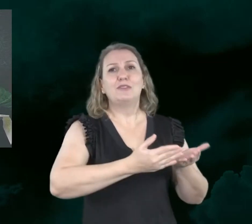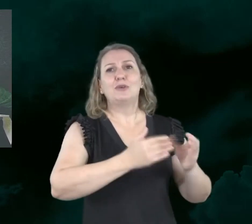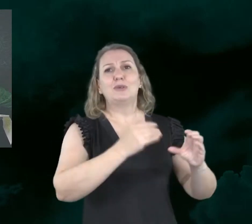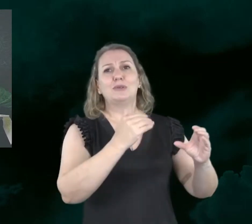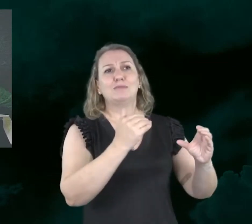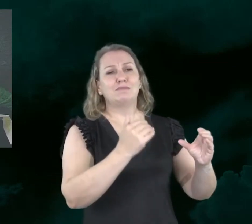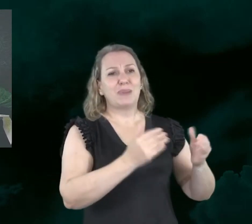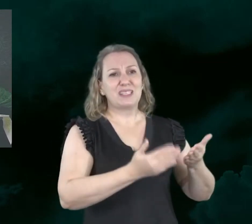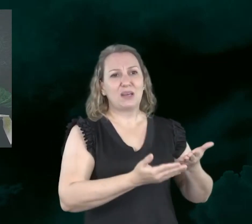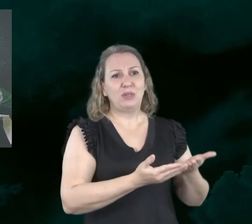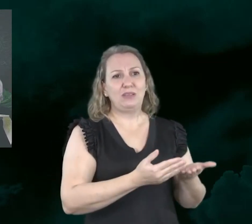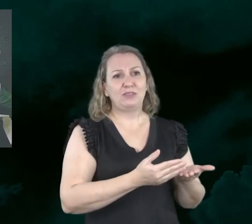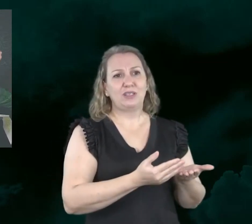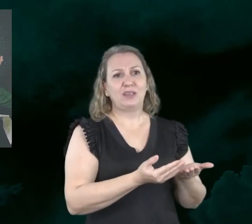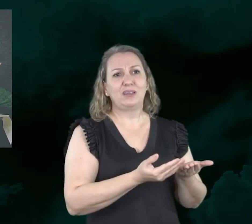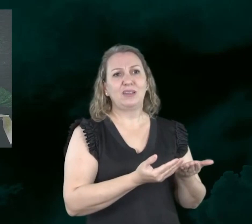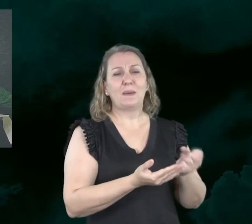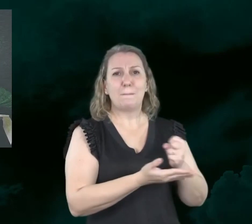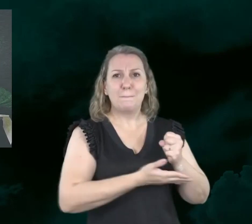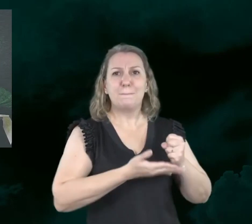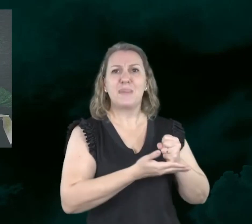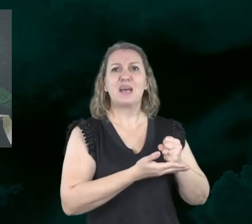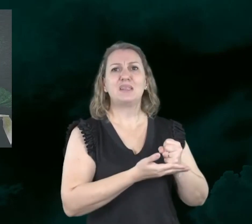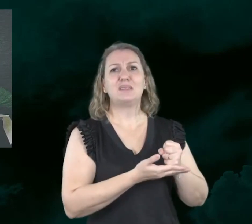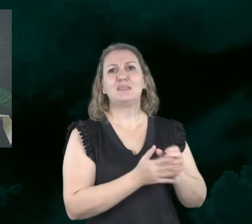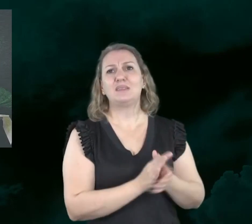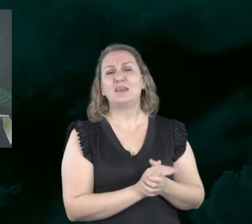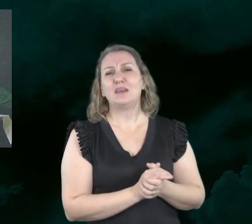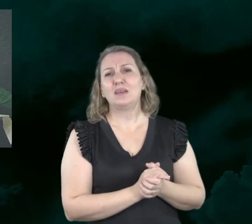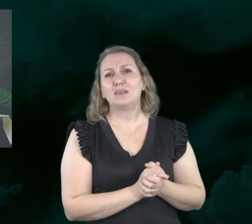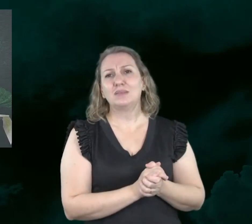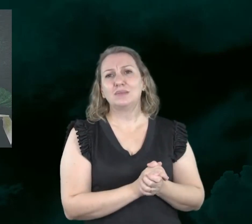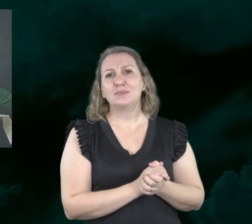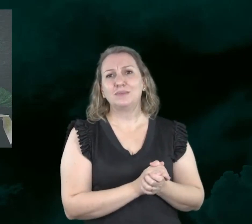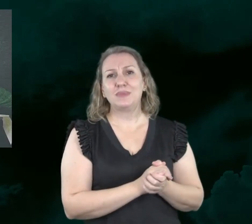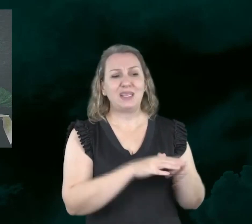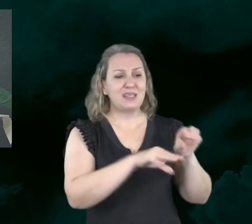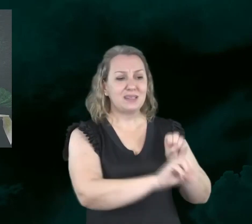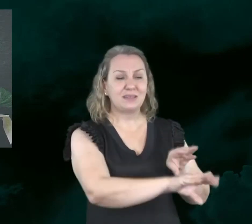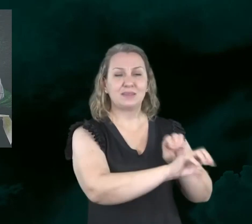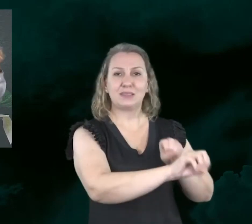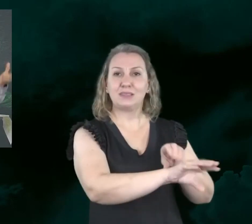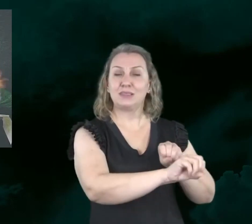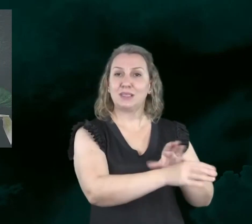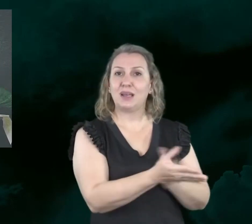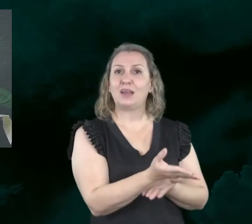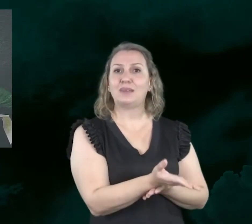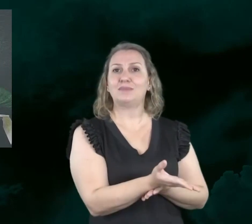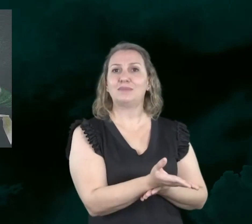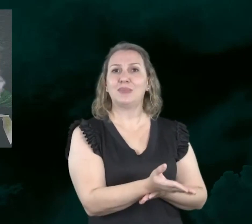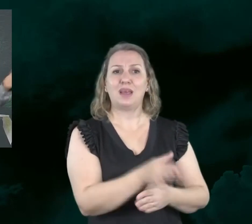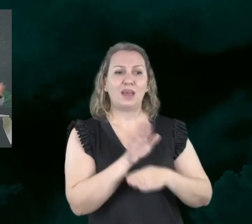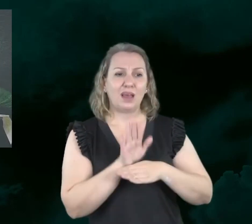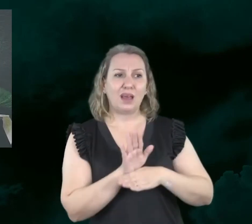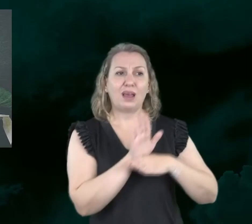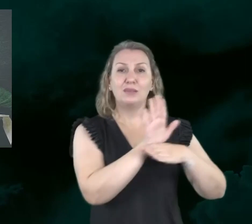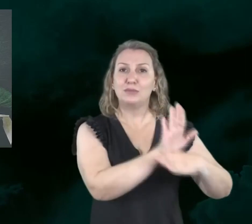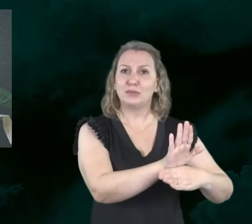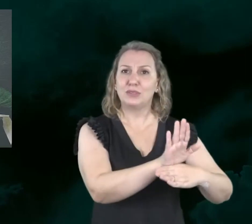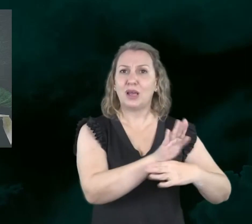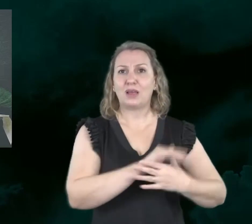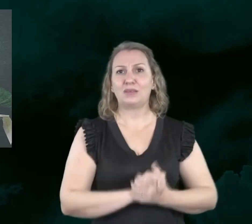cristã. E nós temos também fundamentos da liderança cristã para ajudar aqueles que ajudam